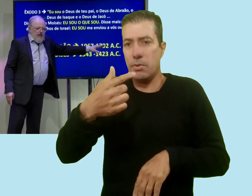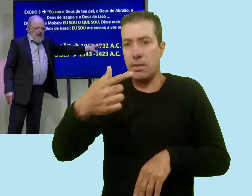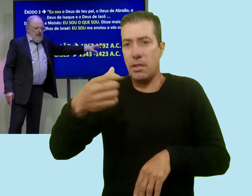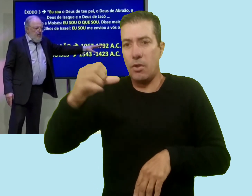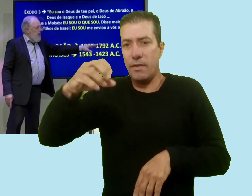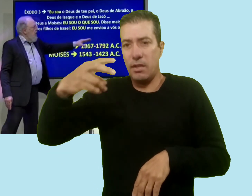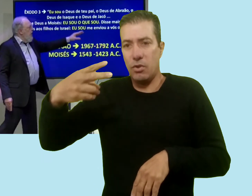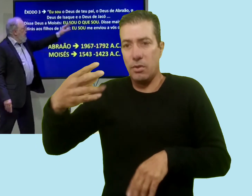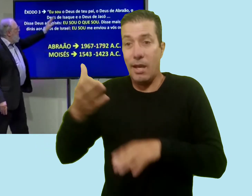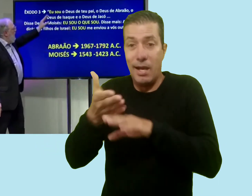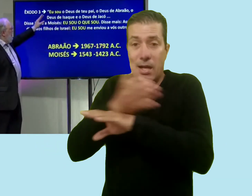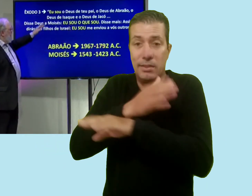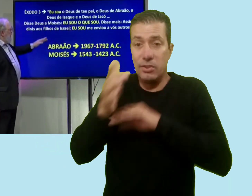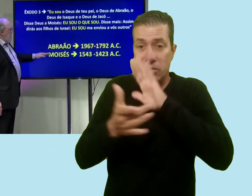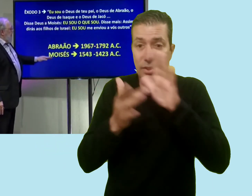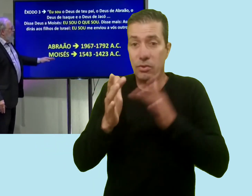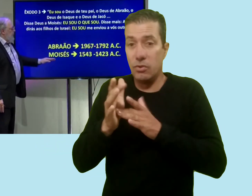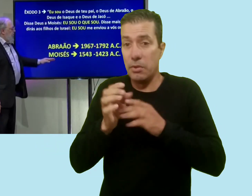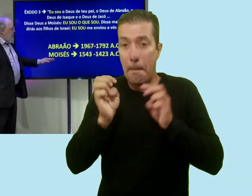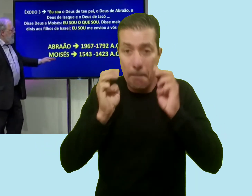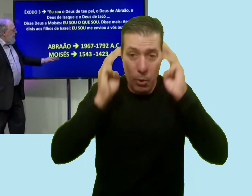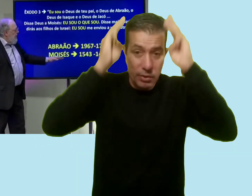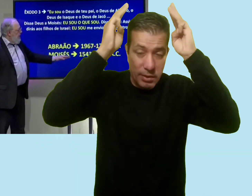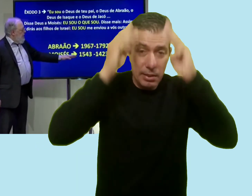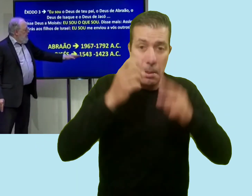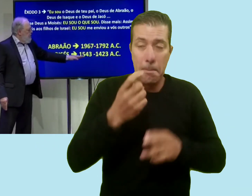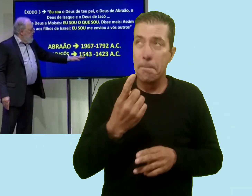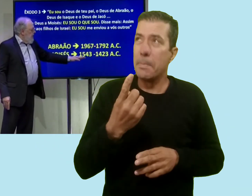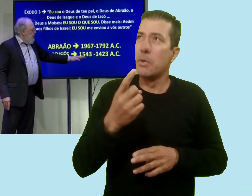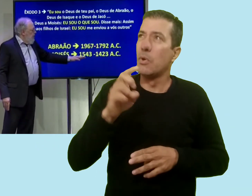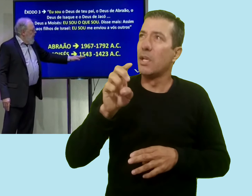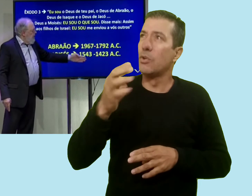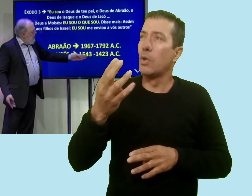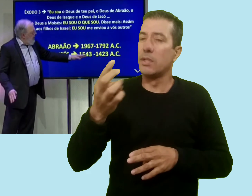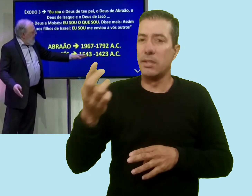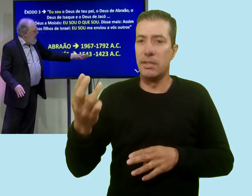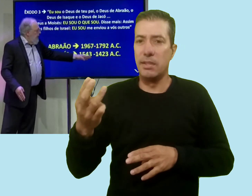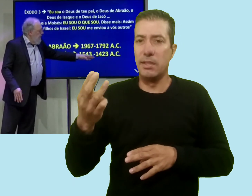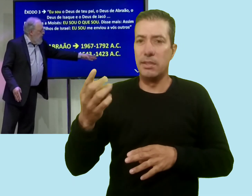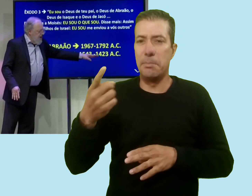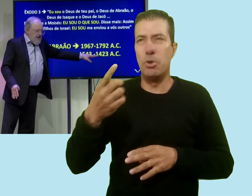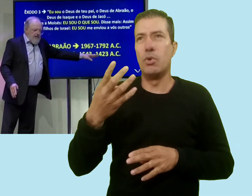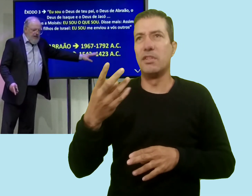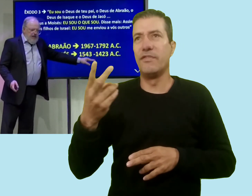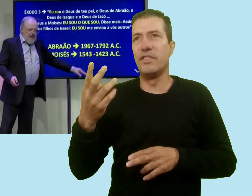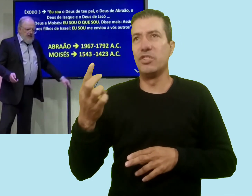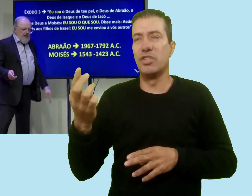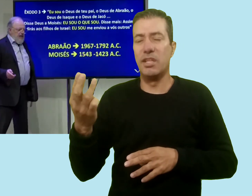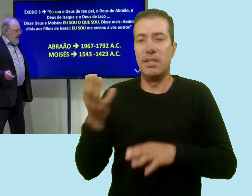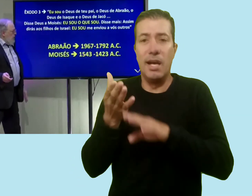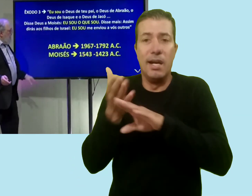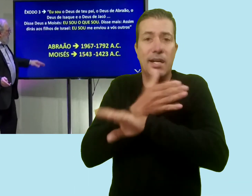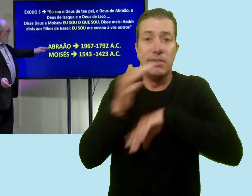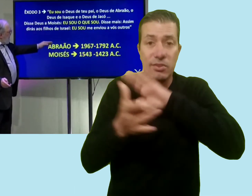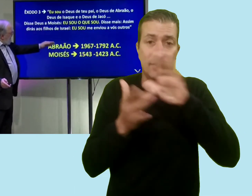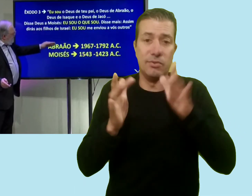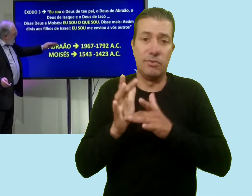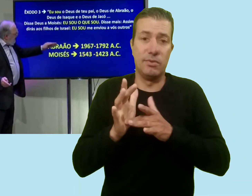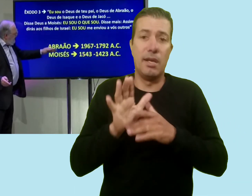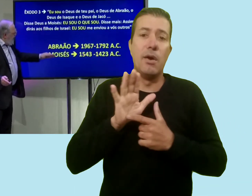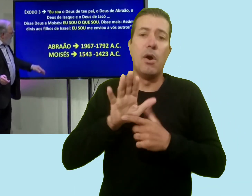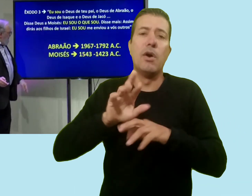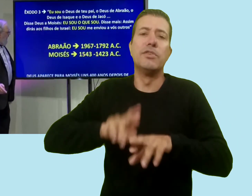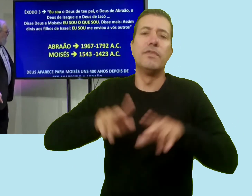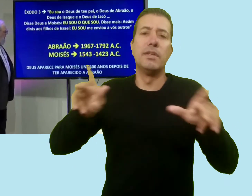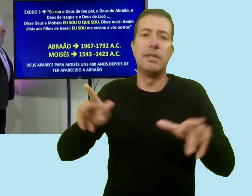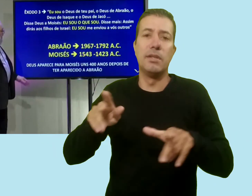1790 a.C., e Deus agora aparece para Moisés, de 1540 a 1423 a.C., a diferença